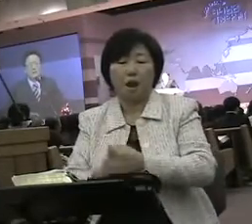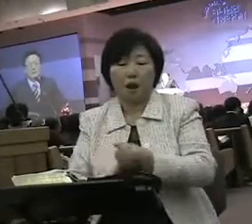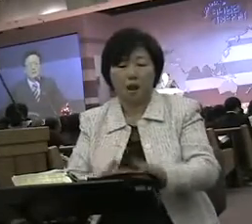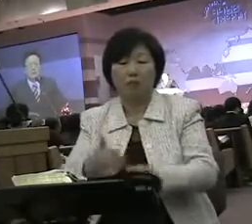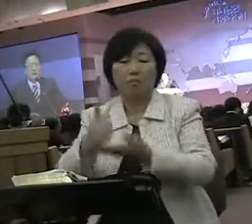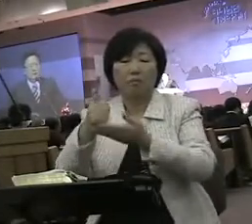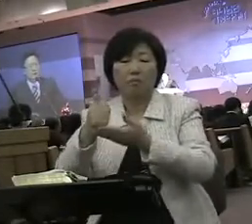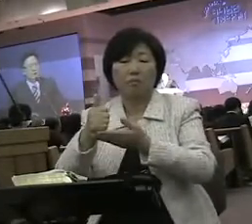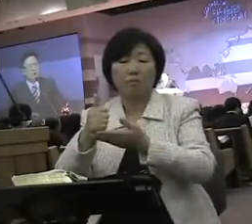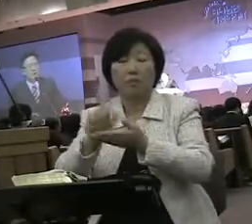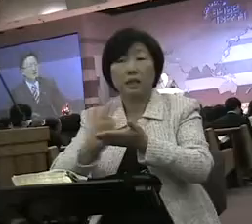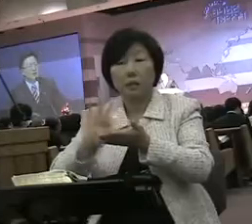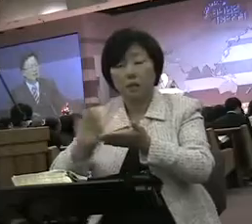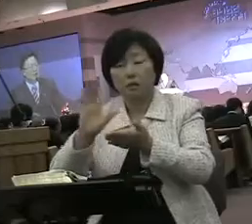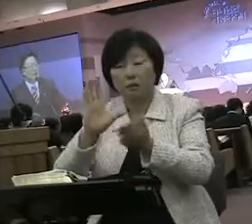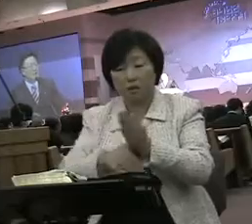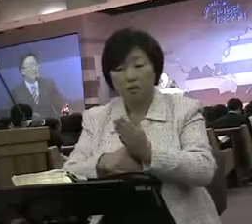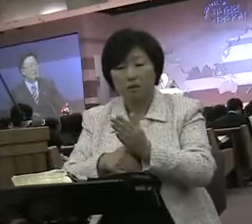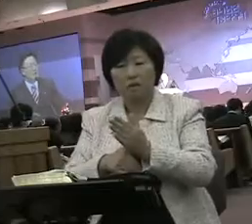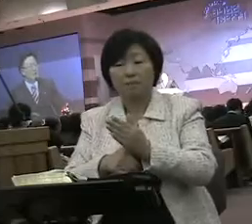하나님이 사용하실 때